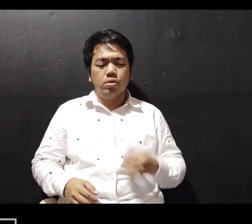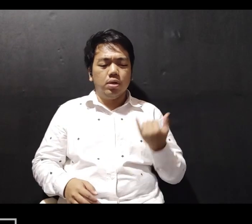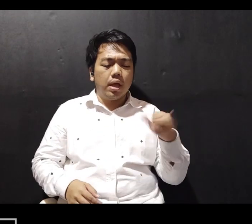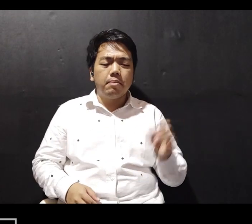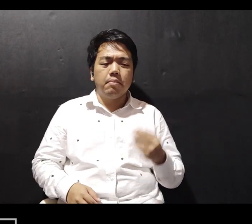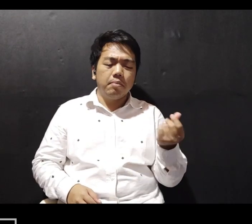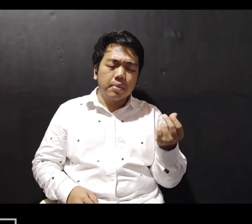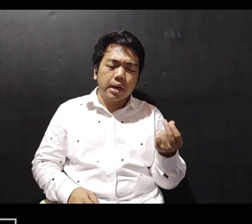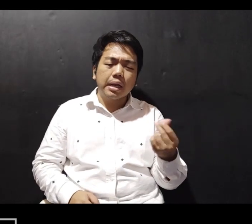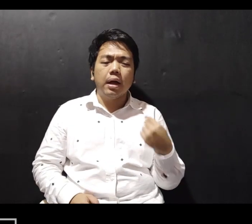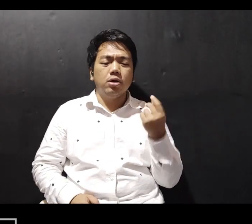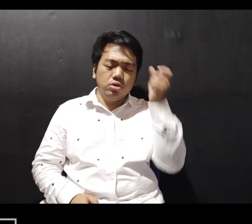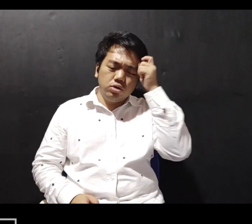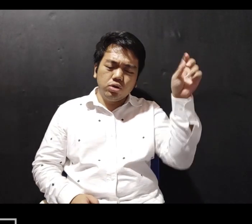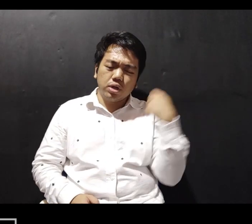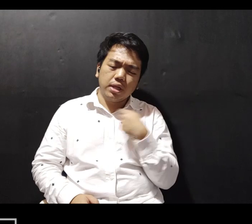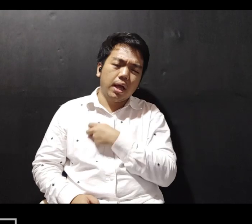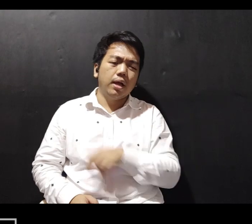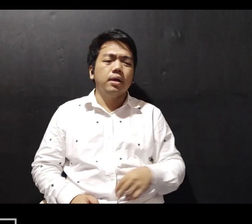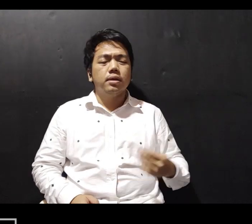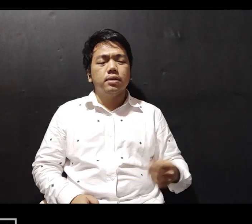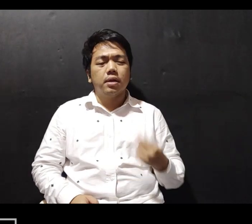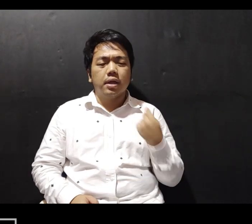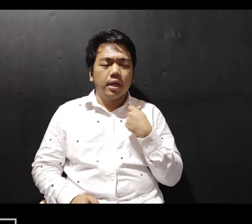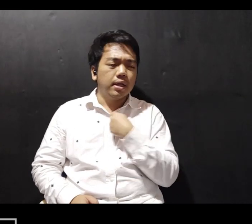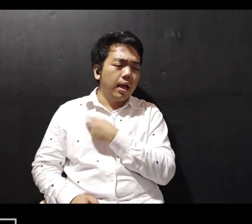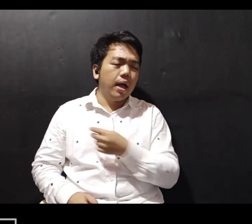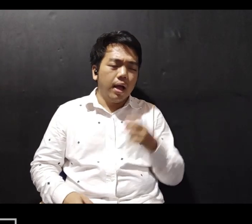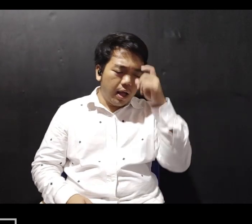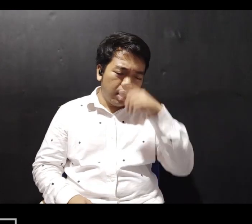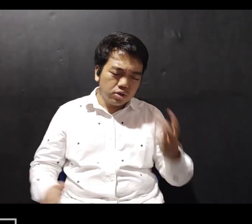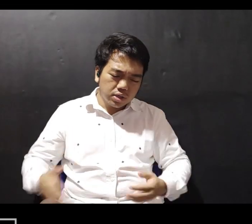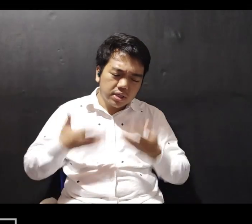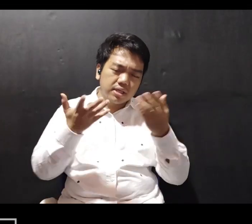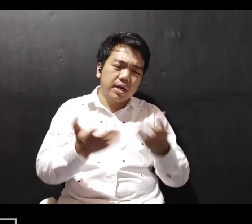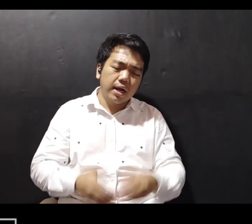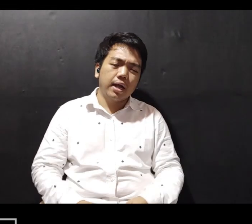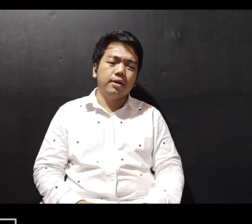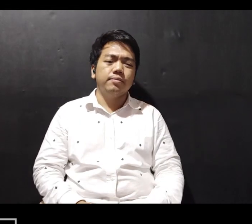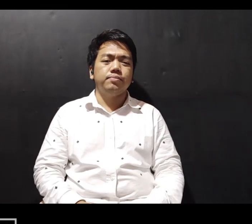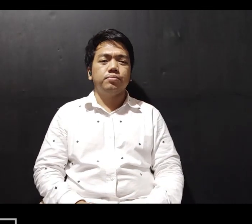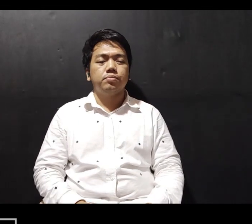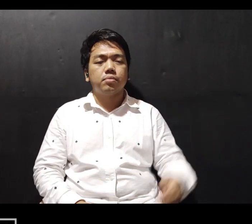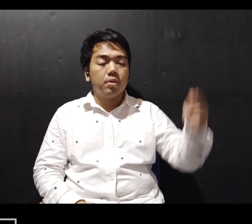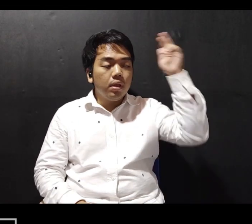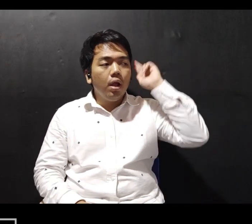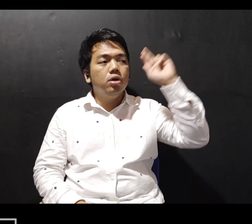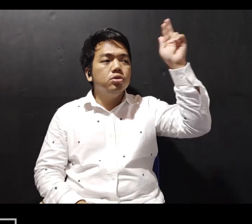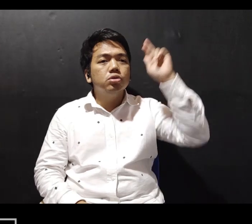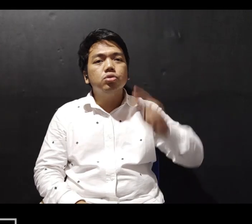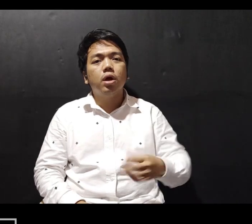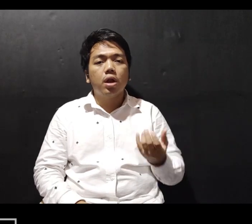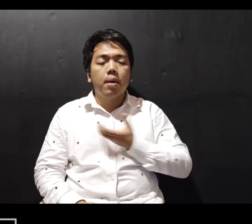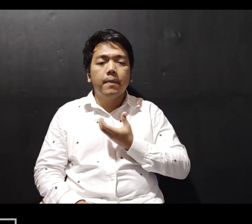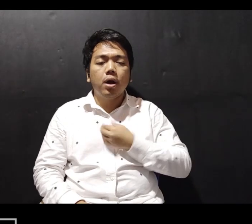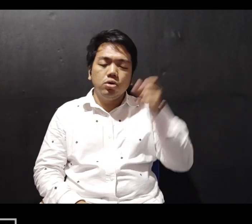oleh kuasa, protection, dan otoritas Tuhan. Dan juga Tuhan ingin kita untuk sadar dan berjaga-jaga. Satu hal yang